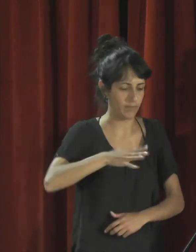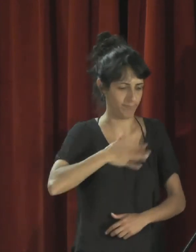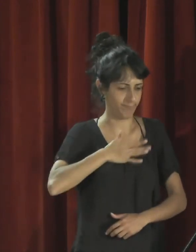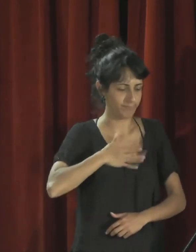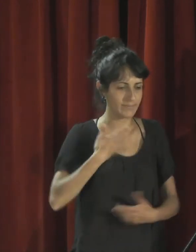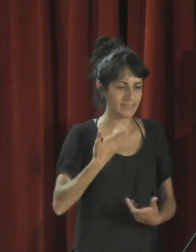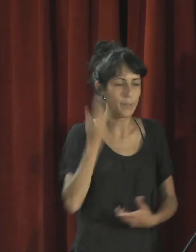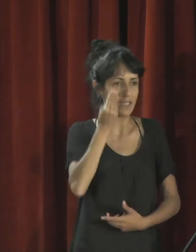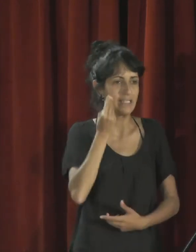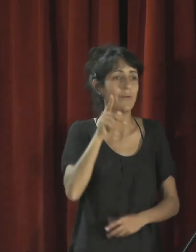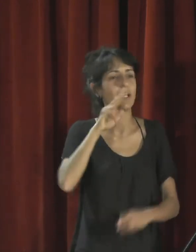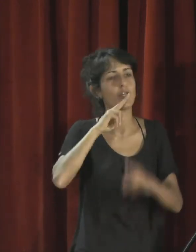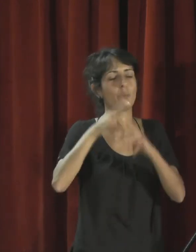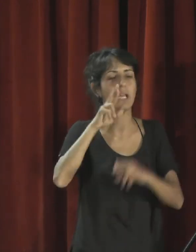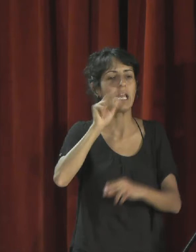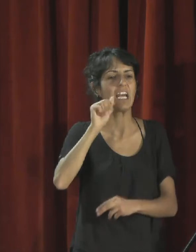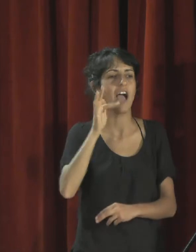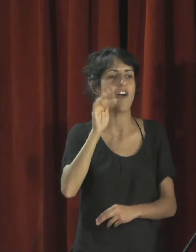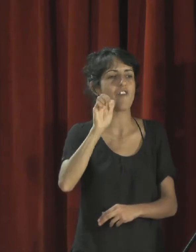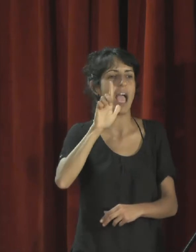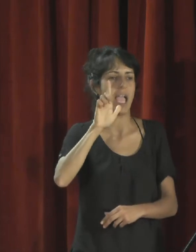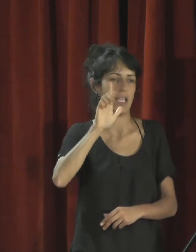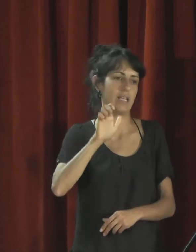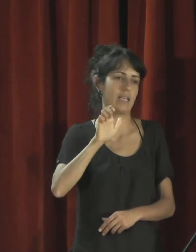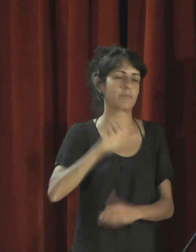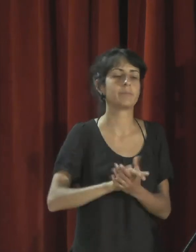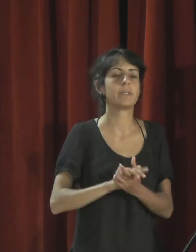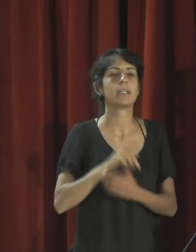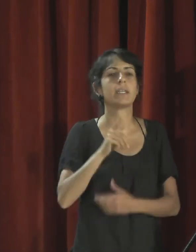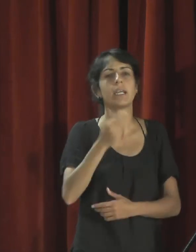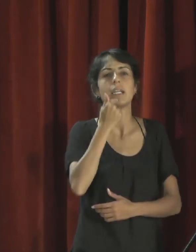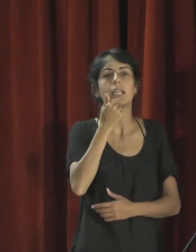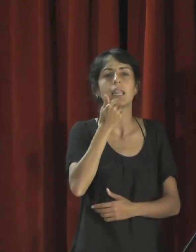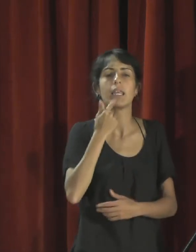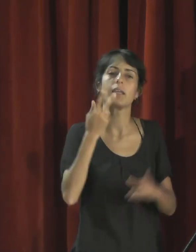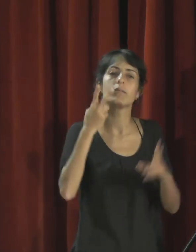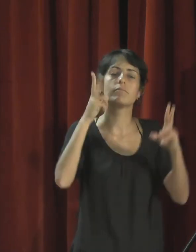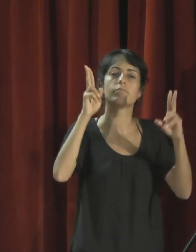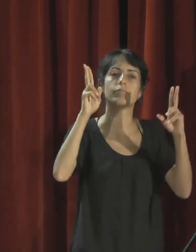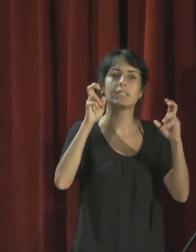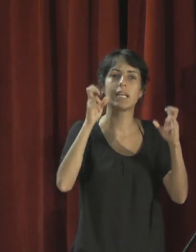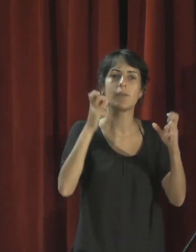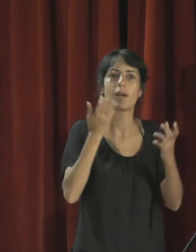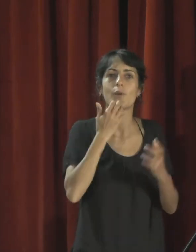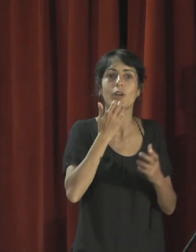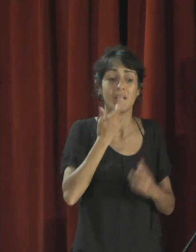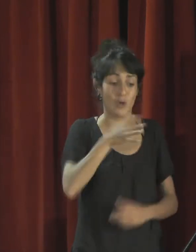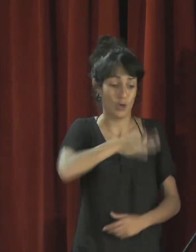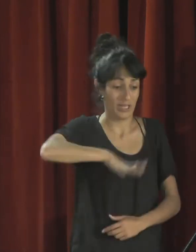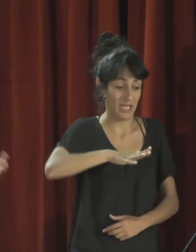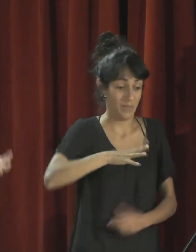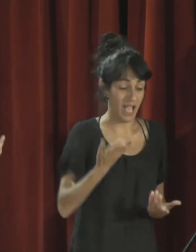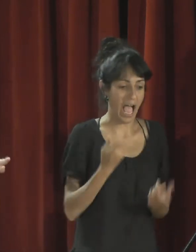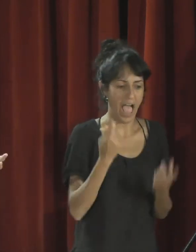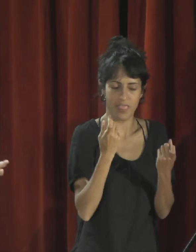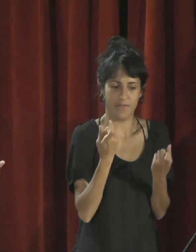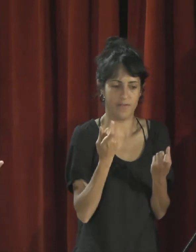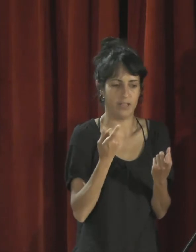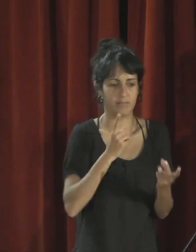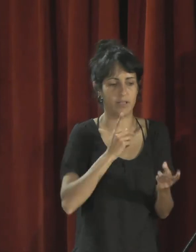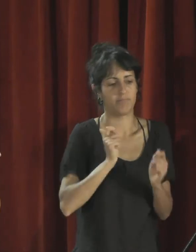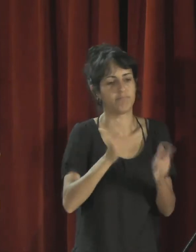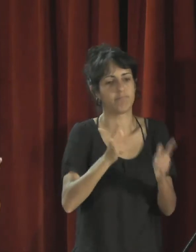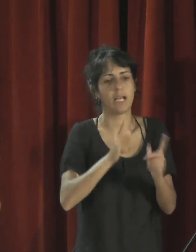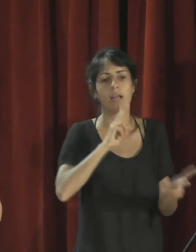chamábase Rafael Crecente. El plantexou as respostas a que facer coa terra que temos. Ordear o